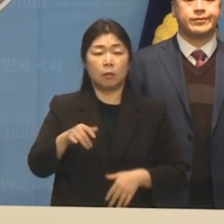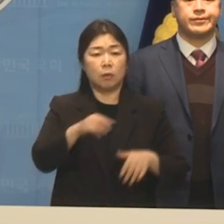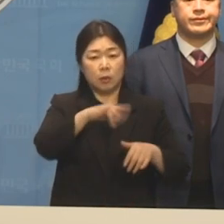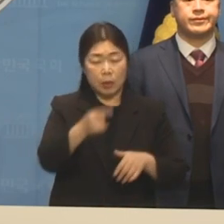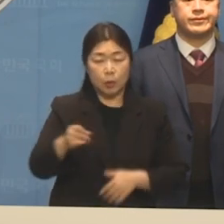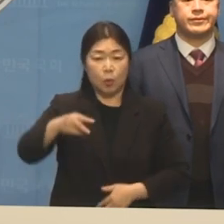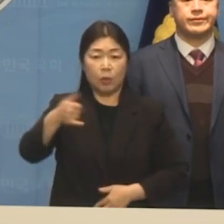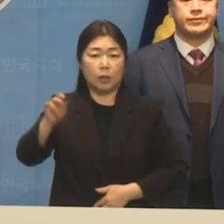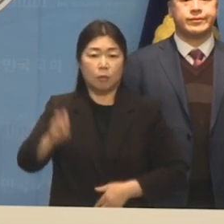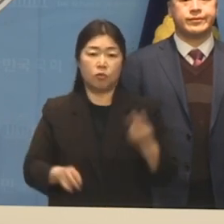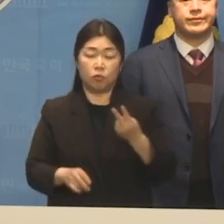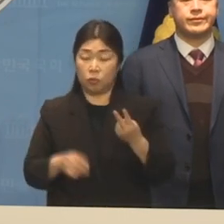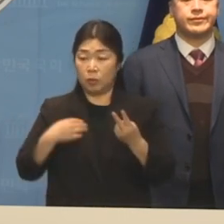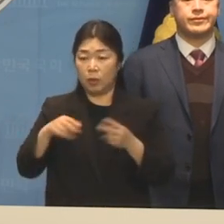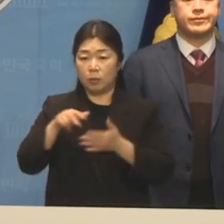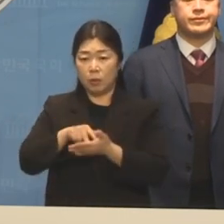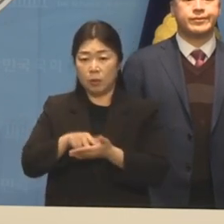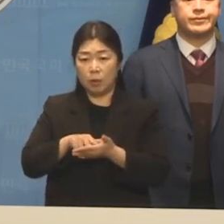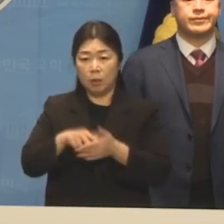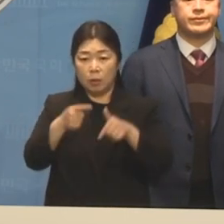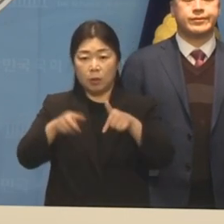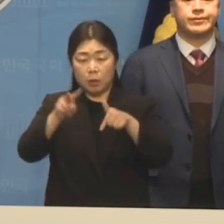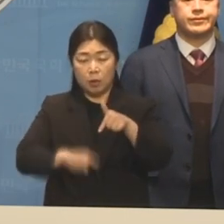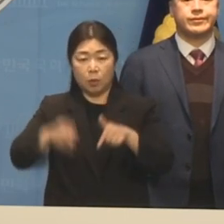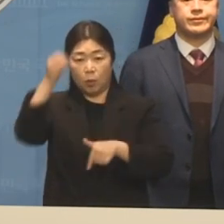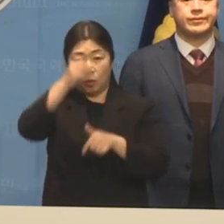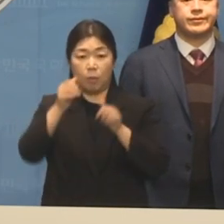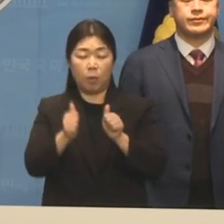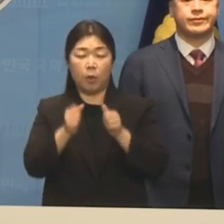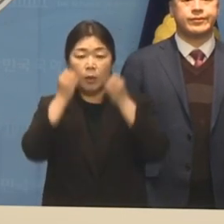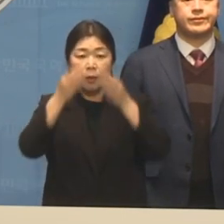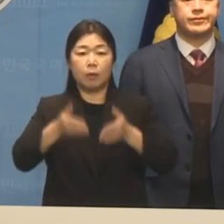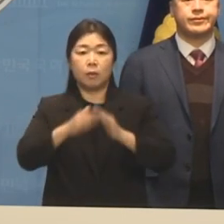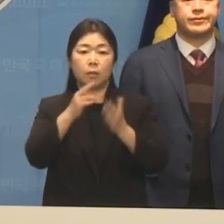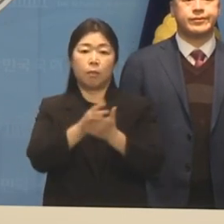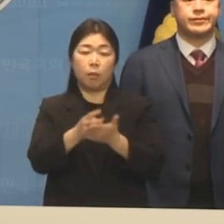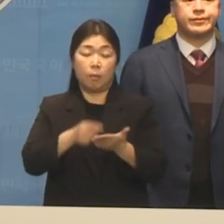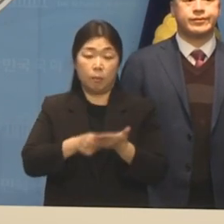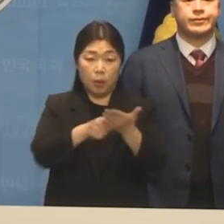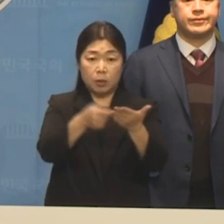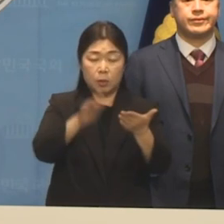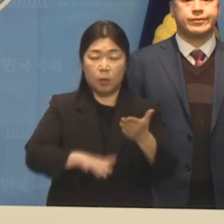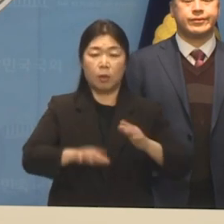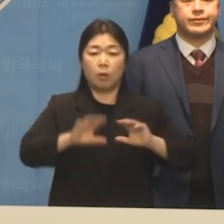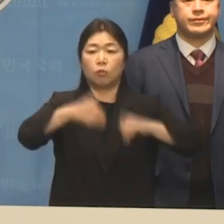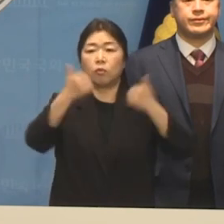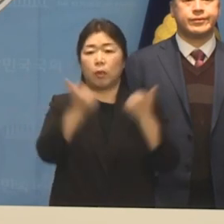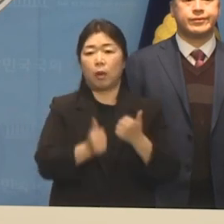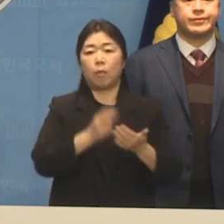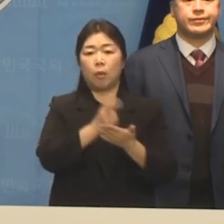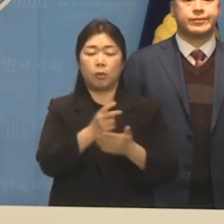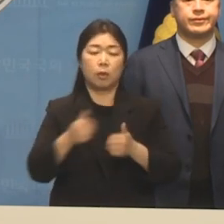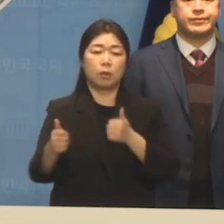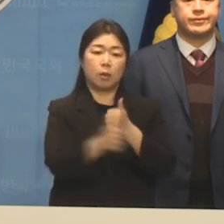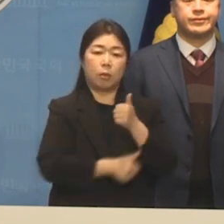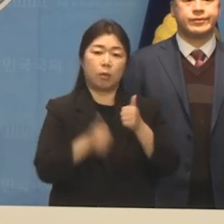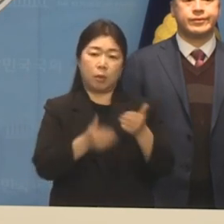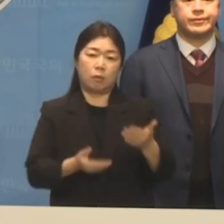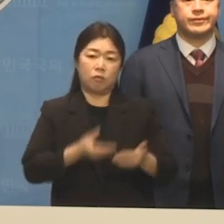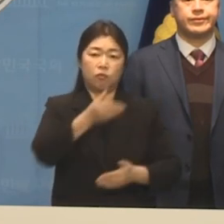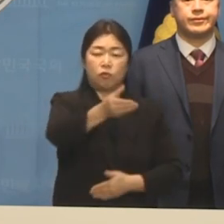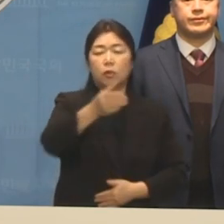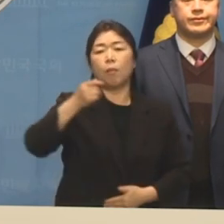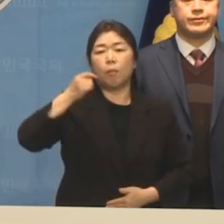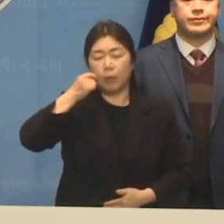인천 고두원 설치법을 각각 대표 하였으나 국제 국회 법제사법위원회의 문턱을